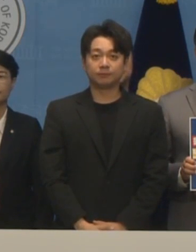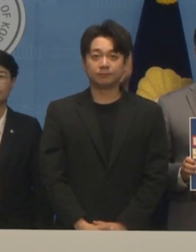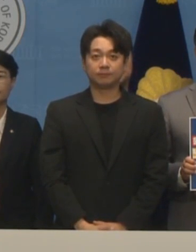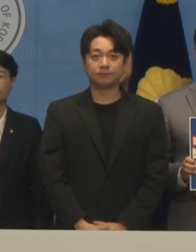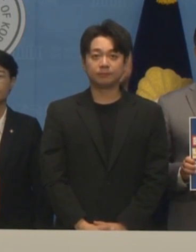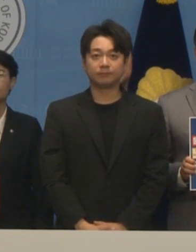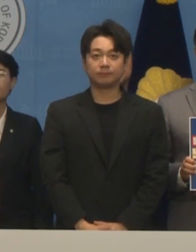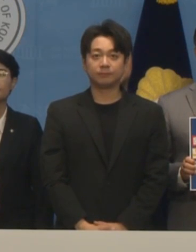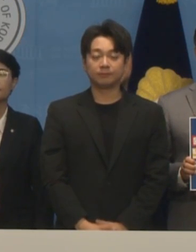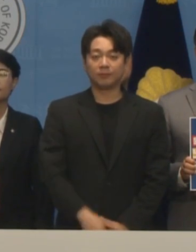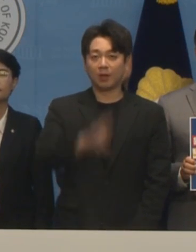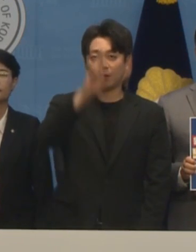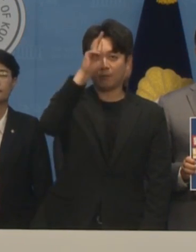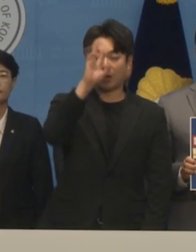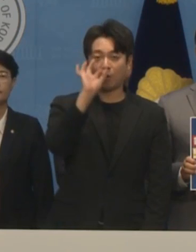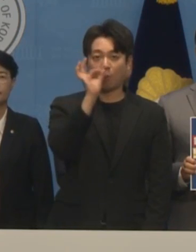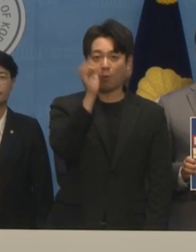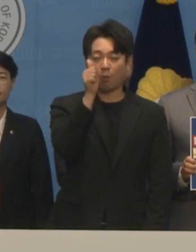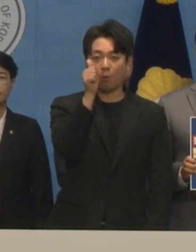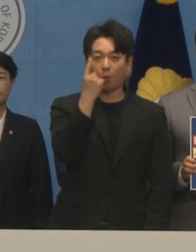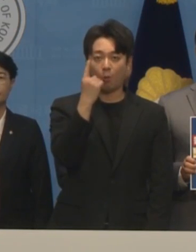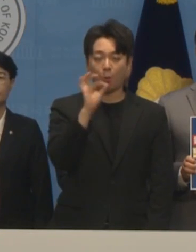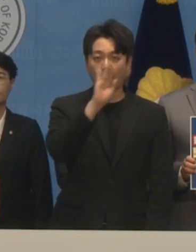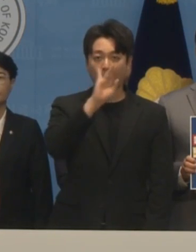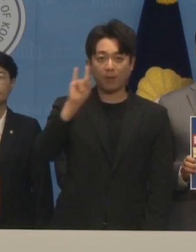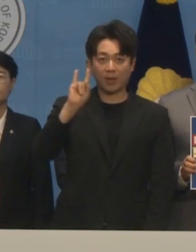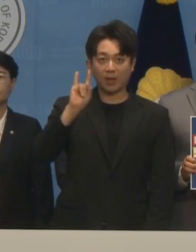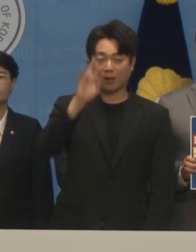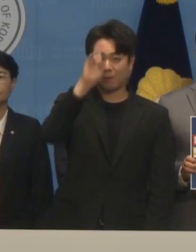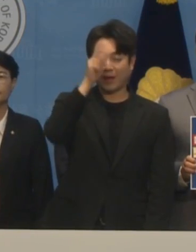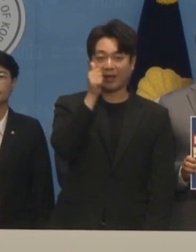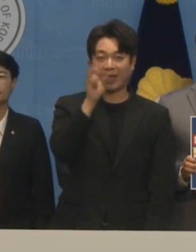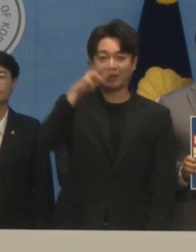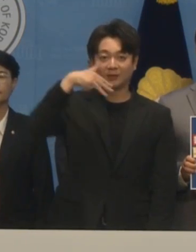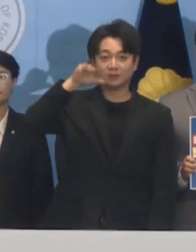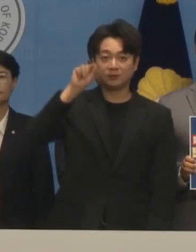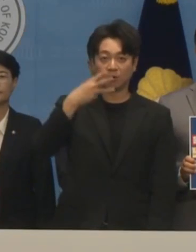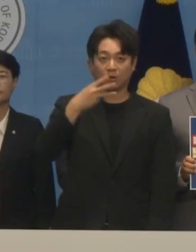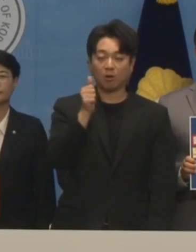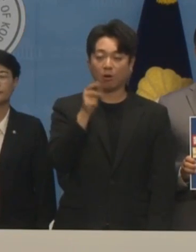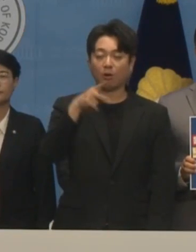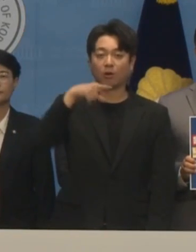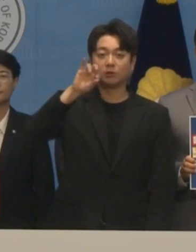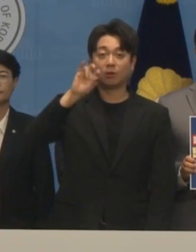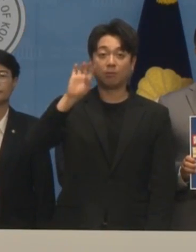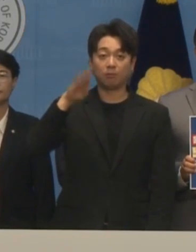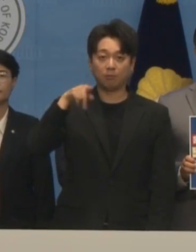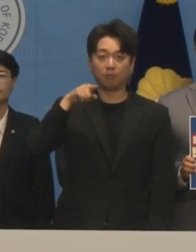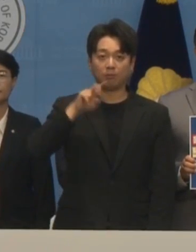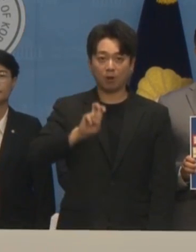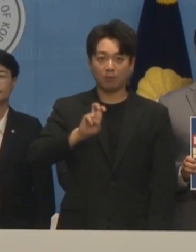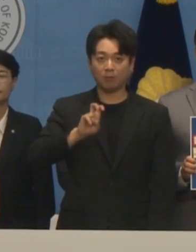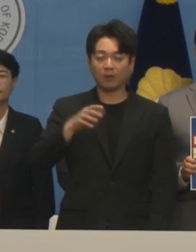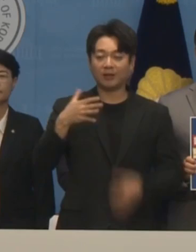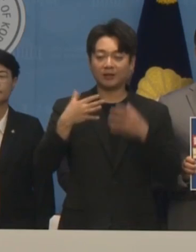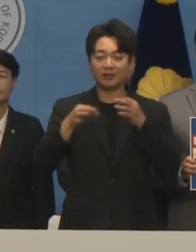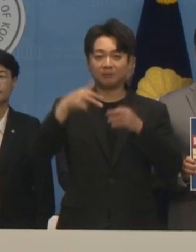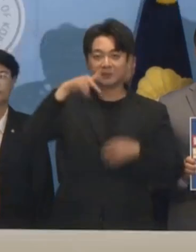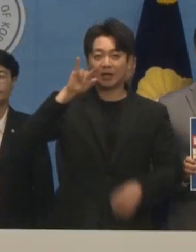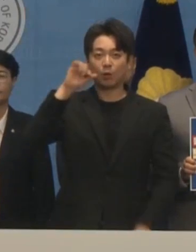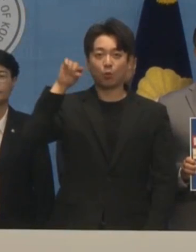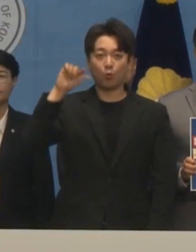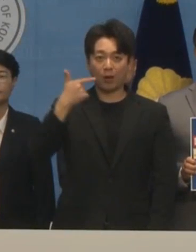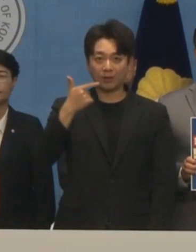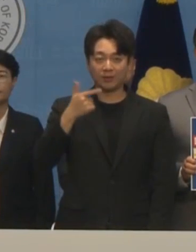더불어민주당의 박홍배 의원님, 박해철 의원님, 허성무 의원님, 김영진 의원님, 이재관 의원님, 이현희